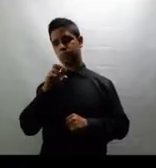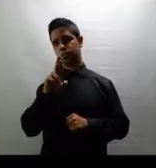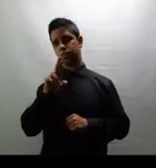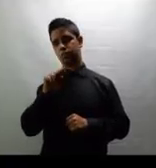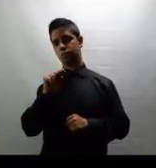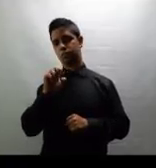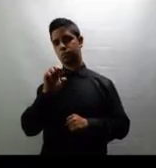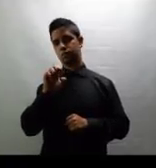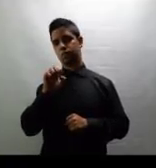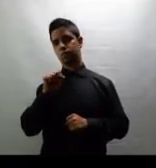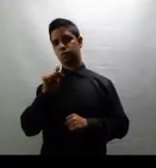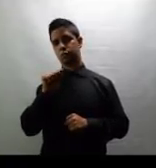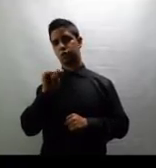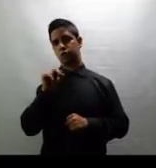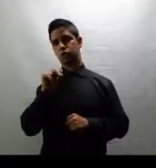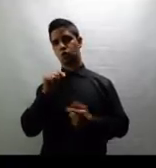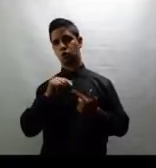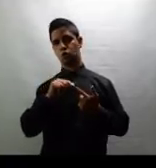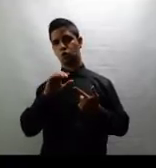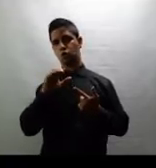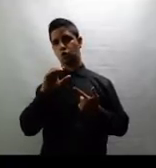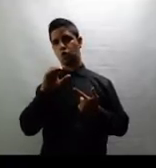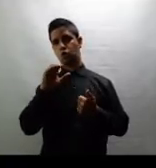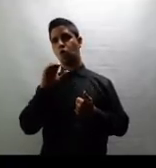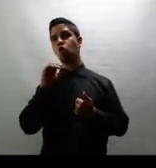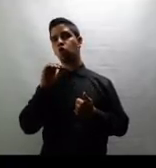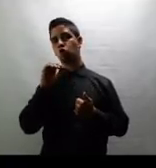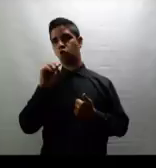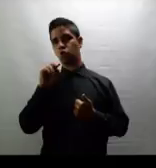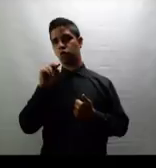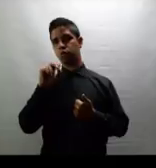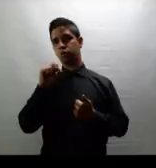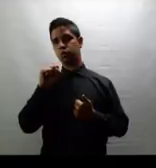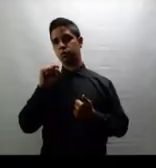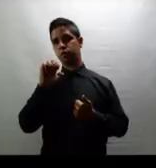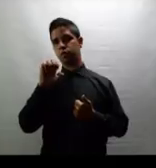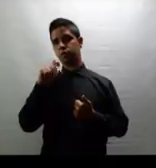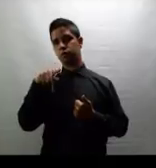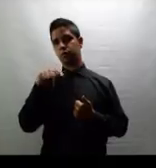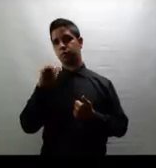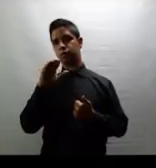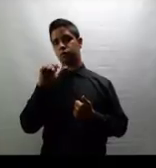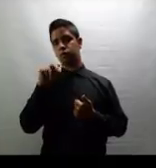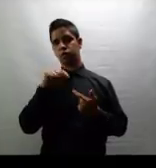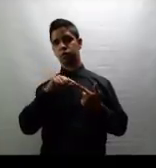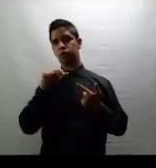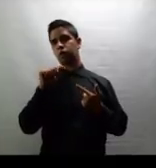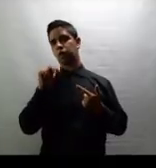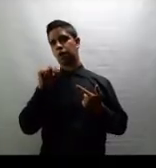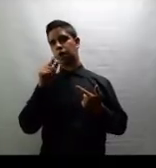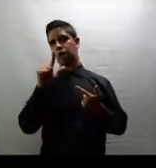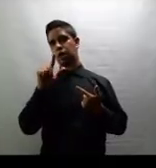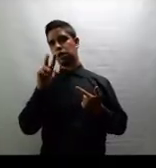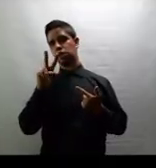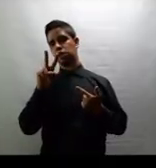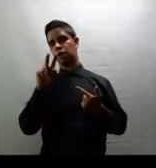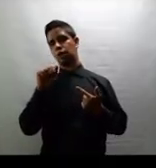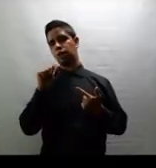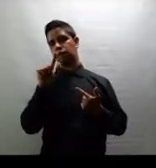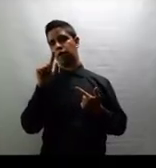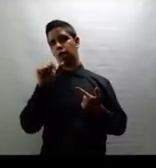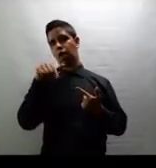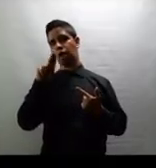en el basque y de hecho ángel vázquez está este fin de semana el fin de semana que viene este fin de semana el 7